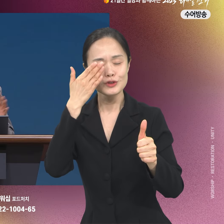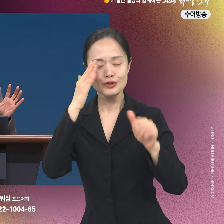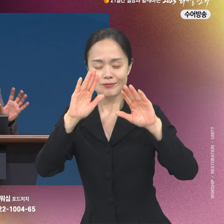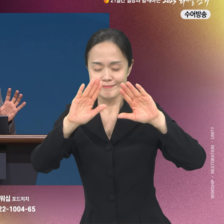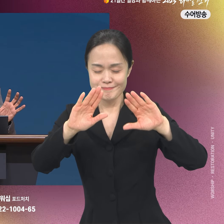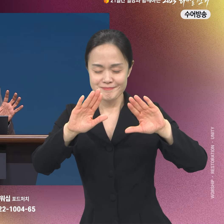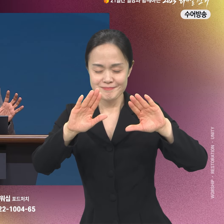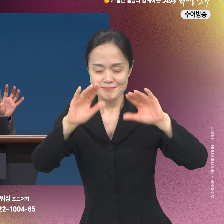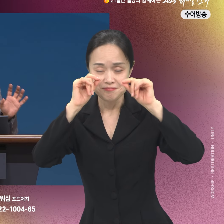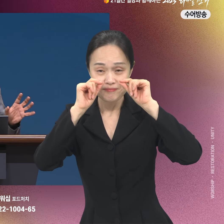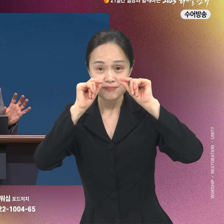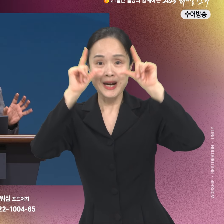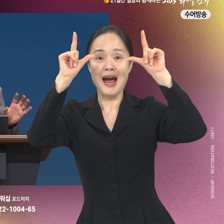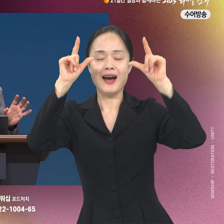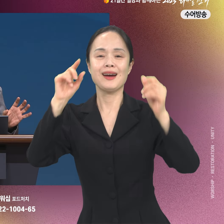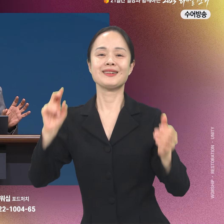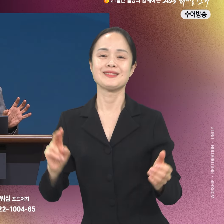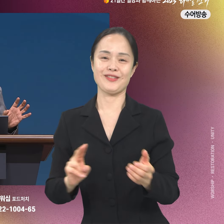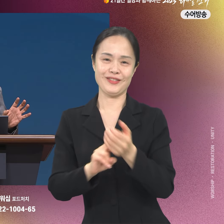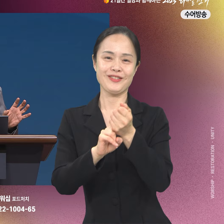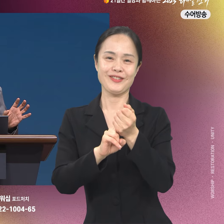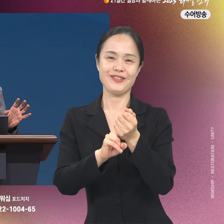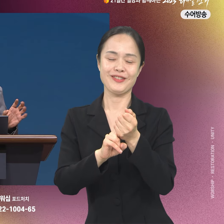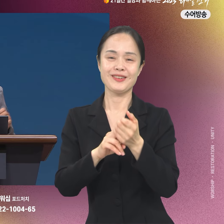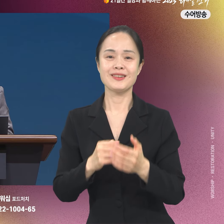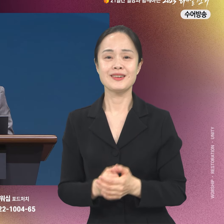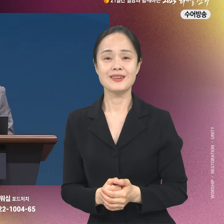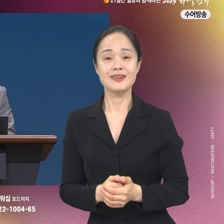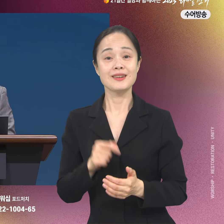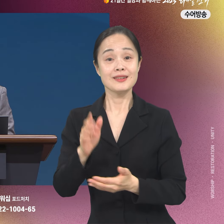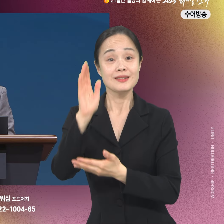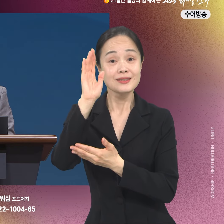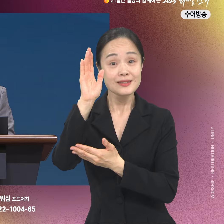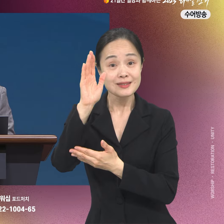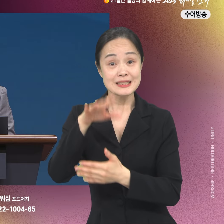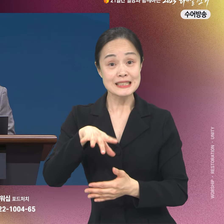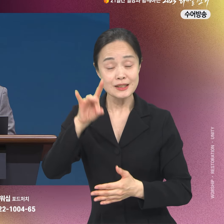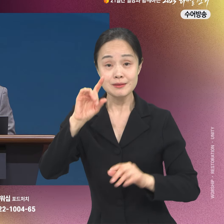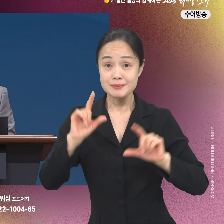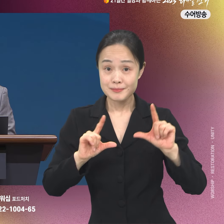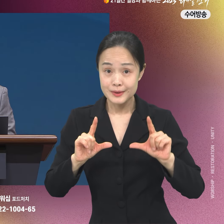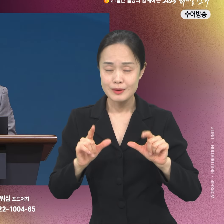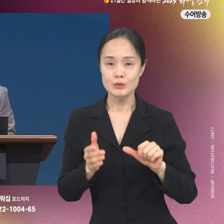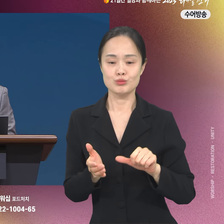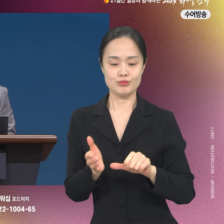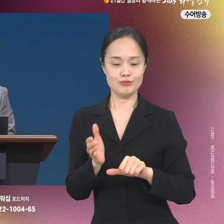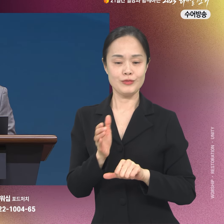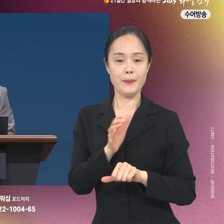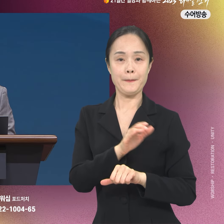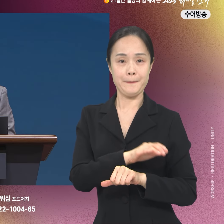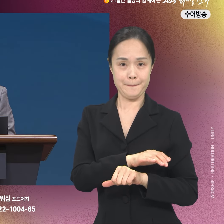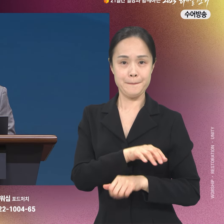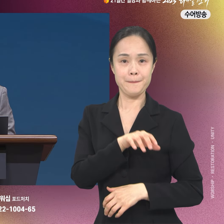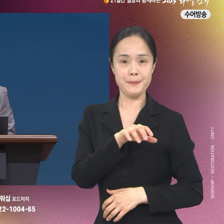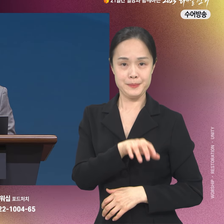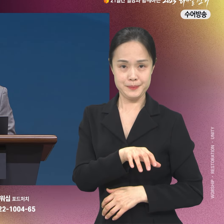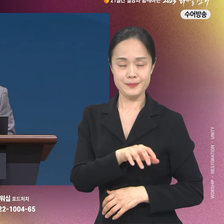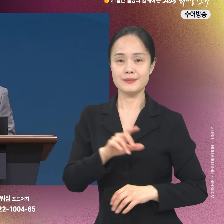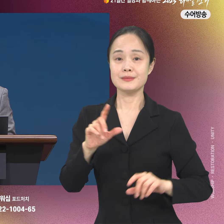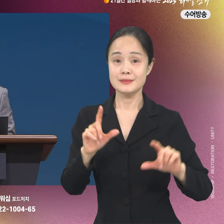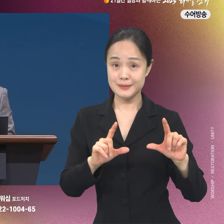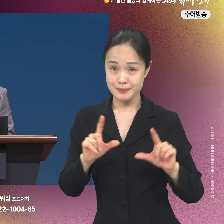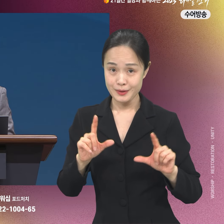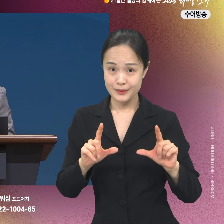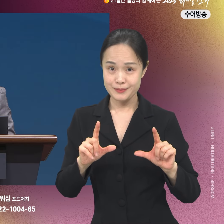이 영화 시작할 때 무덤에서 시작합니다. 그리고 잠든 자들을 깨우면서 끝나요.